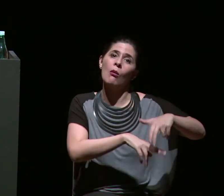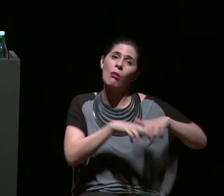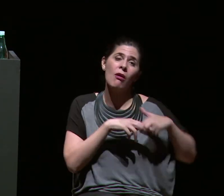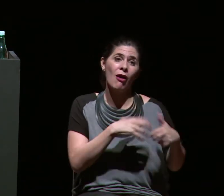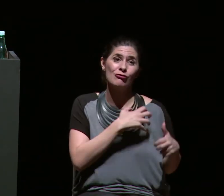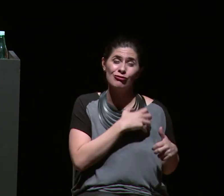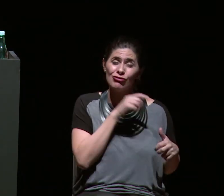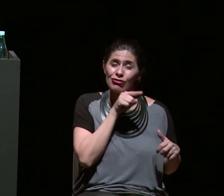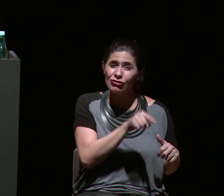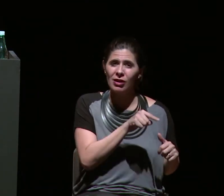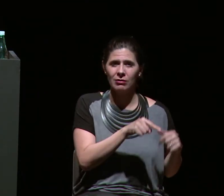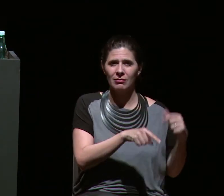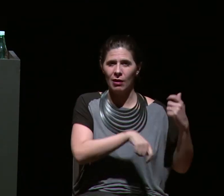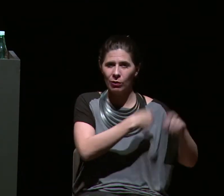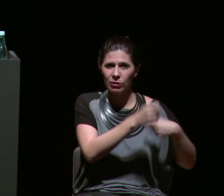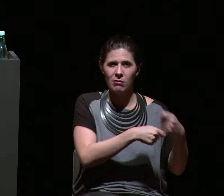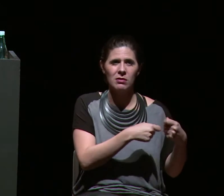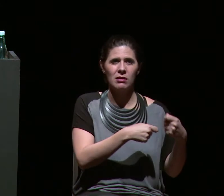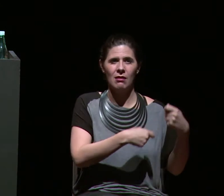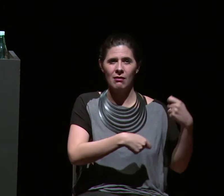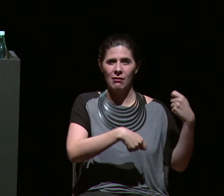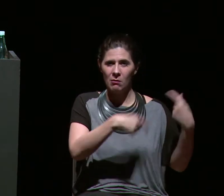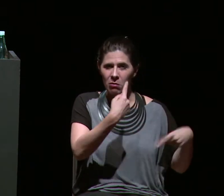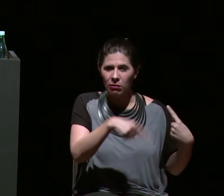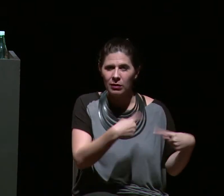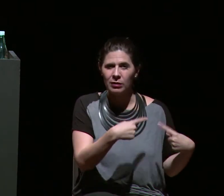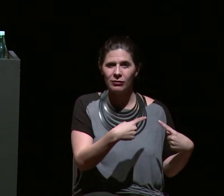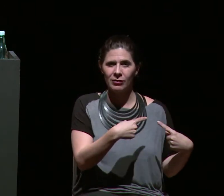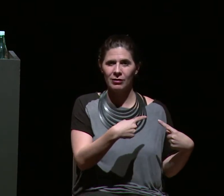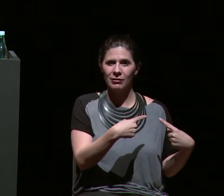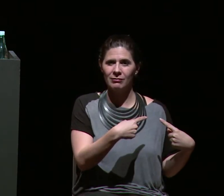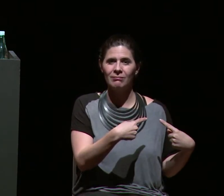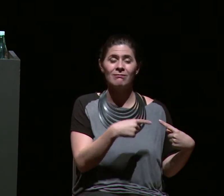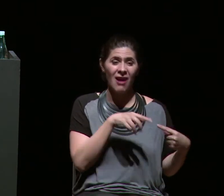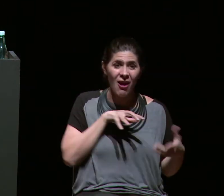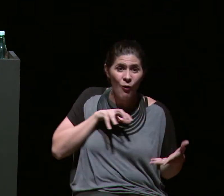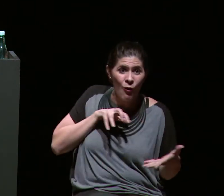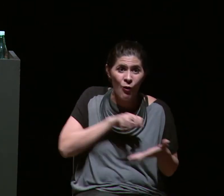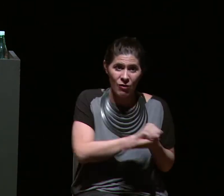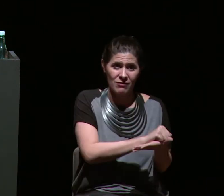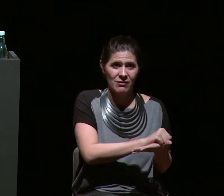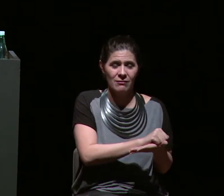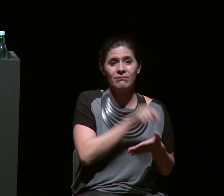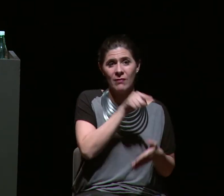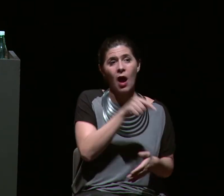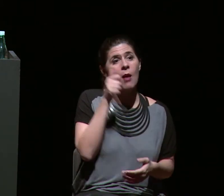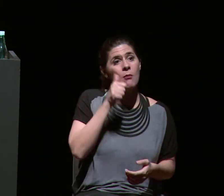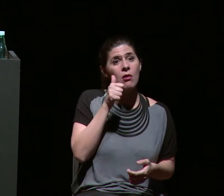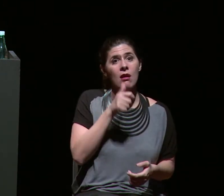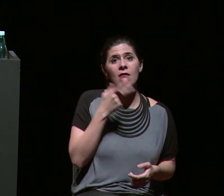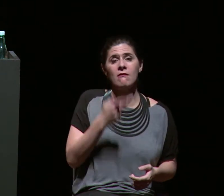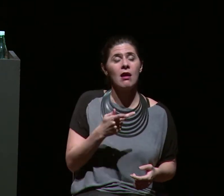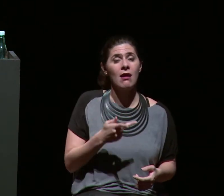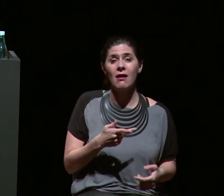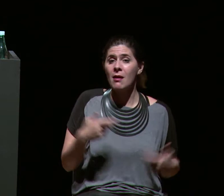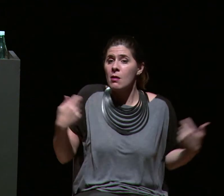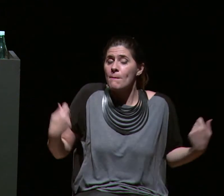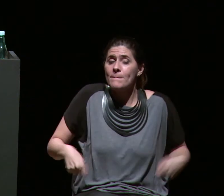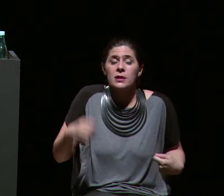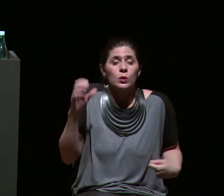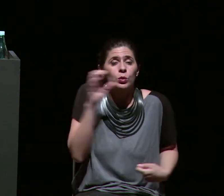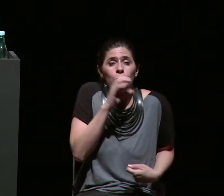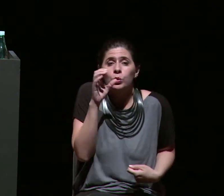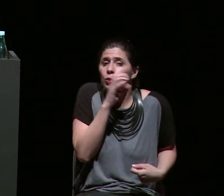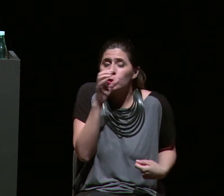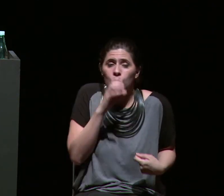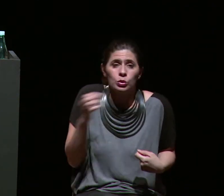econômica, colonial, professora Denise explicita a urgente necessidade de construirmos um novo mundo. Renato,